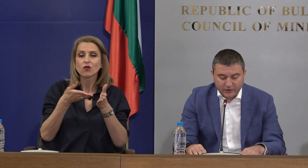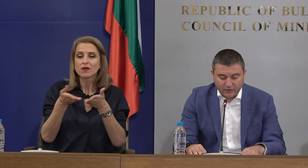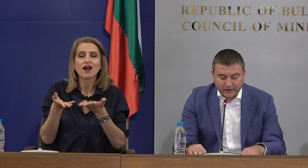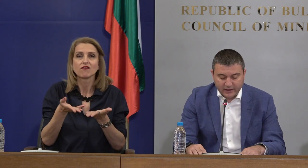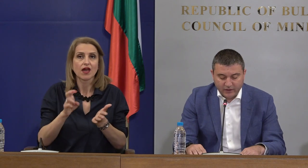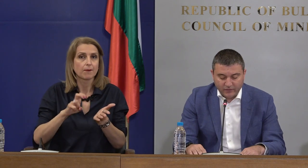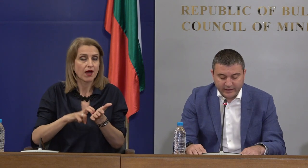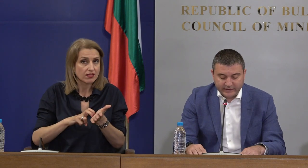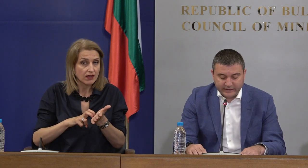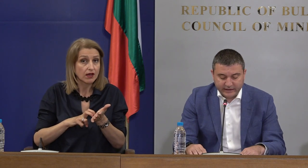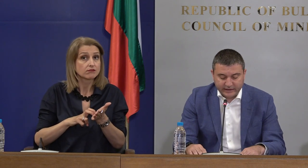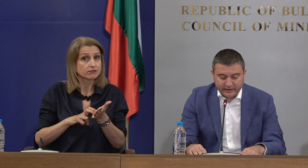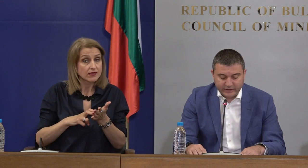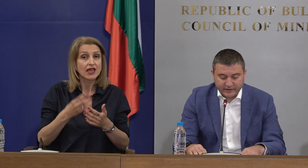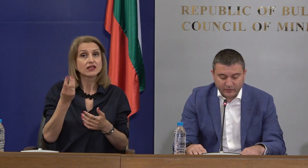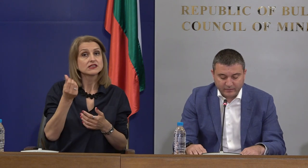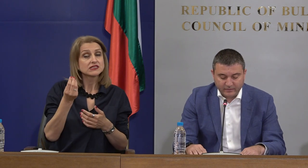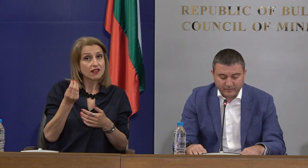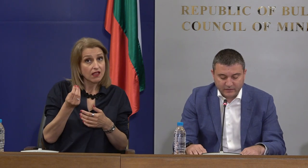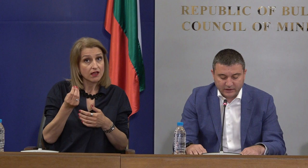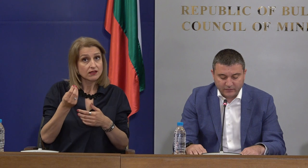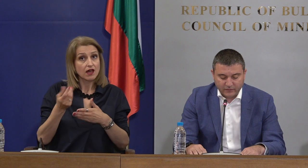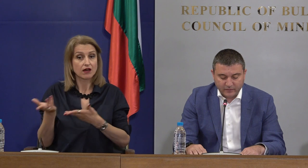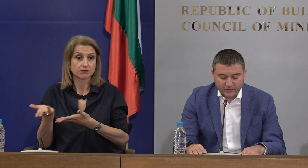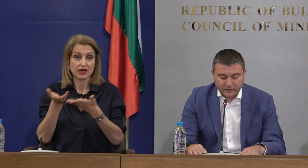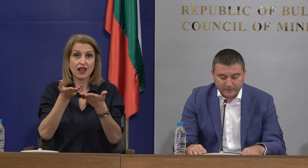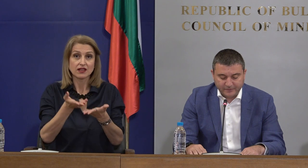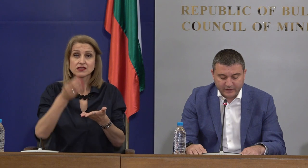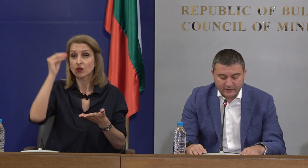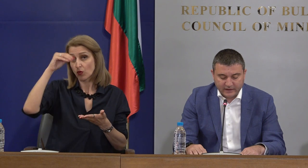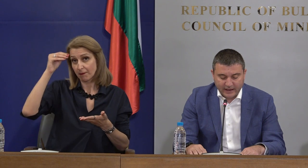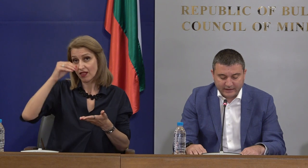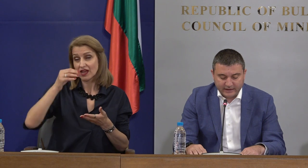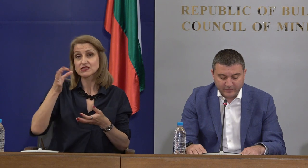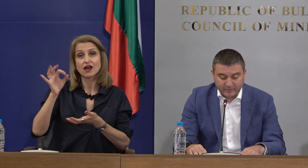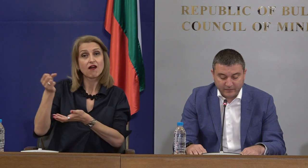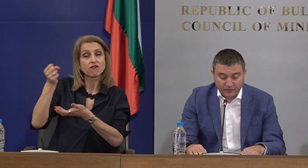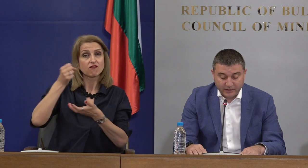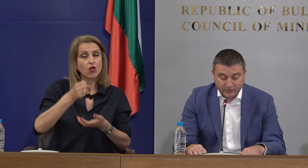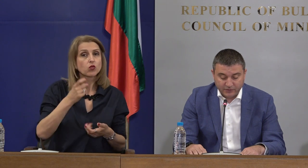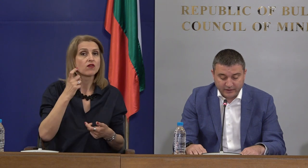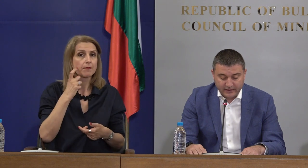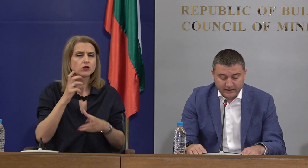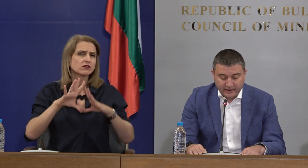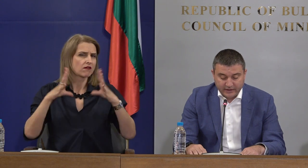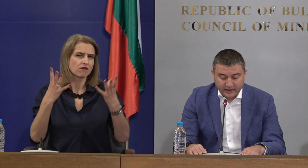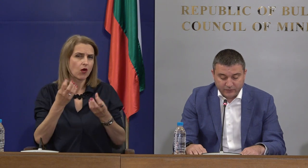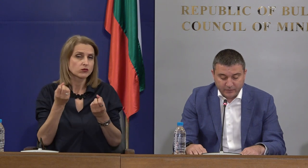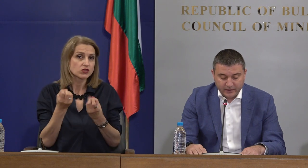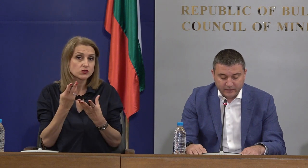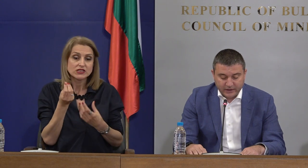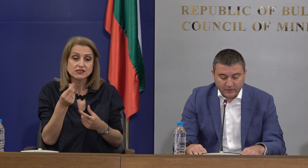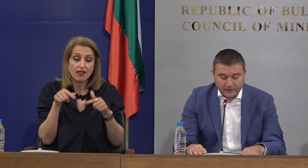на емисионна цена на новите акции, цената реализирана от българската фондова борса за акции на ПИП. В общия случай,